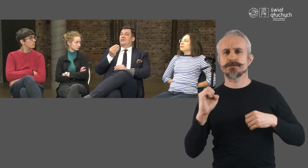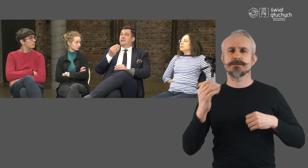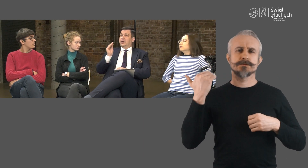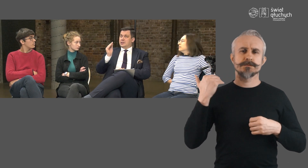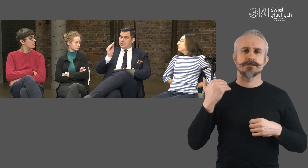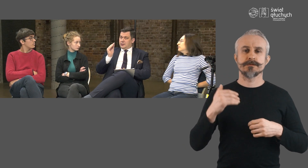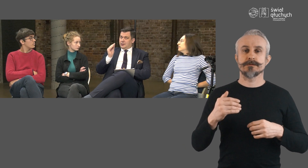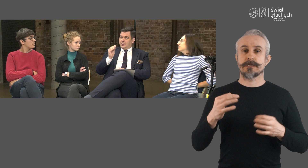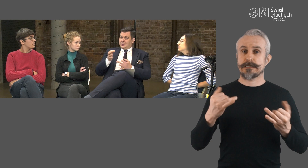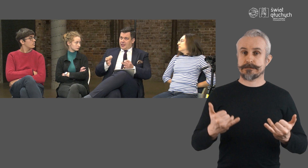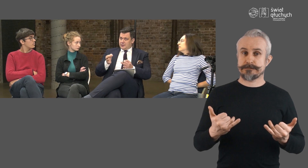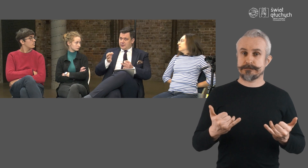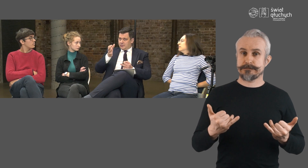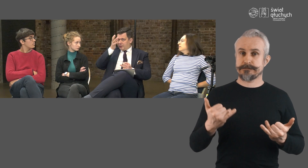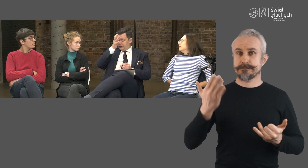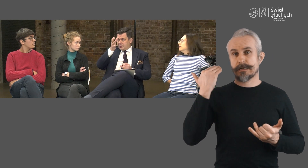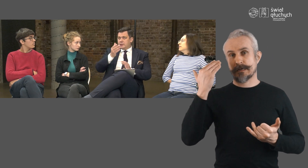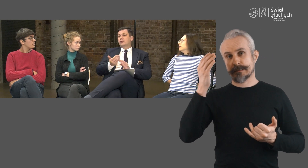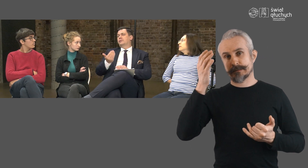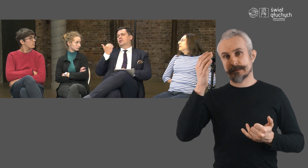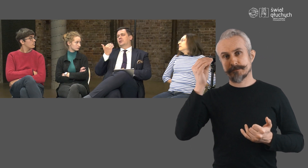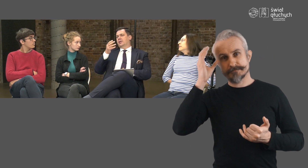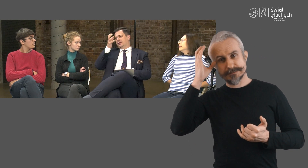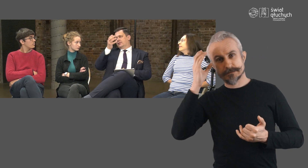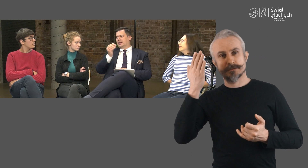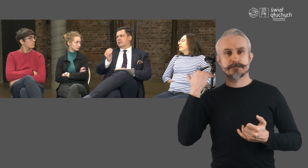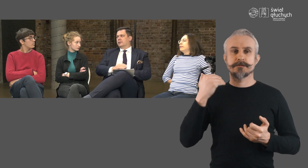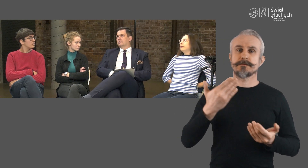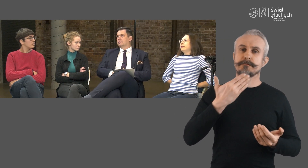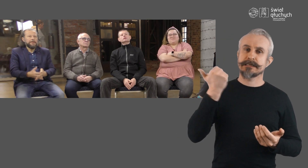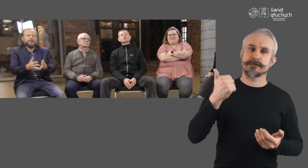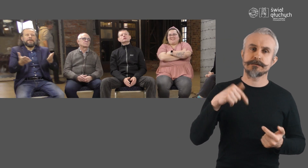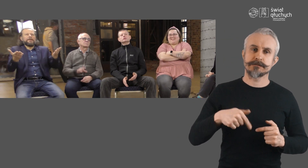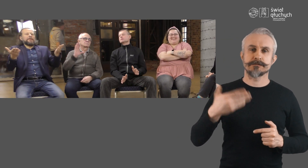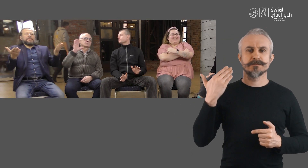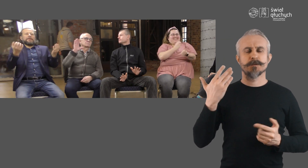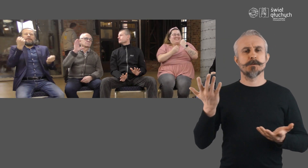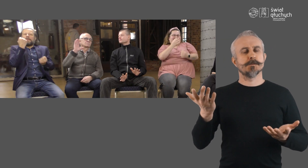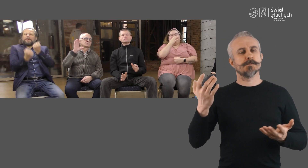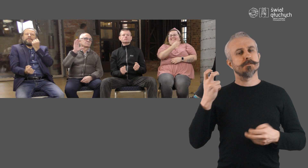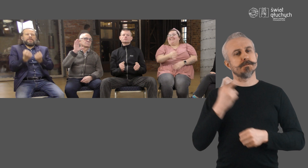głusi więcej teraz mają wiedzy, czy wcześniej mieli wiedzy więcej?